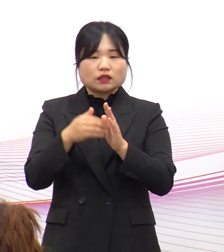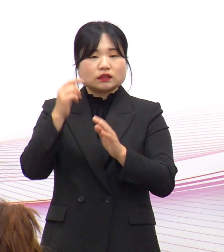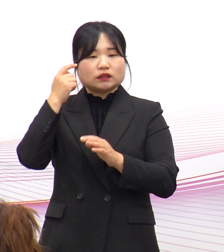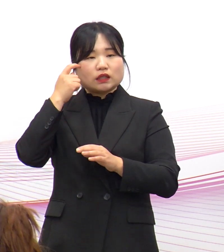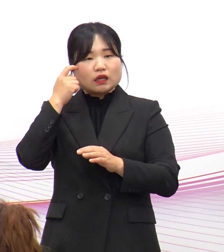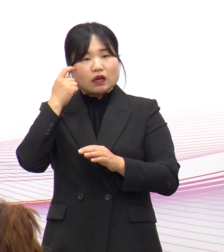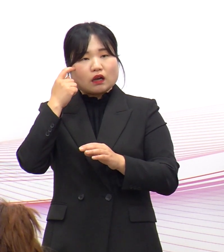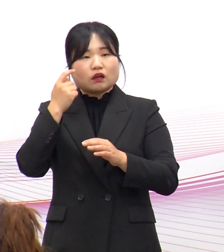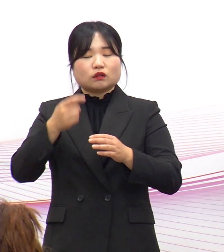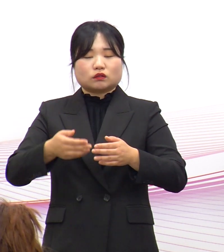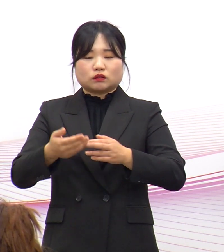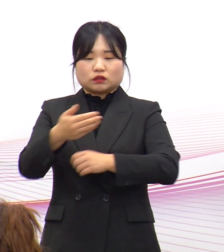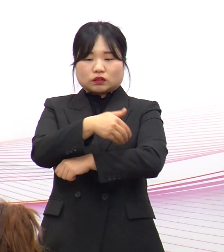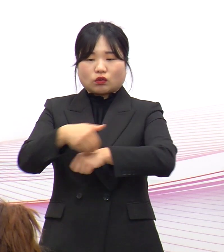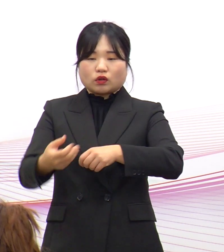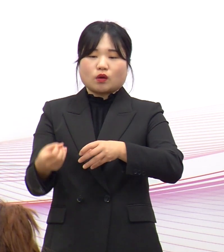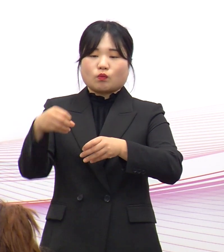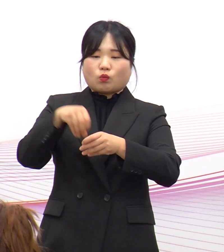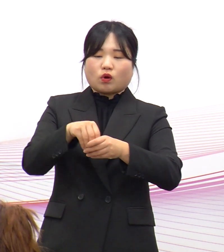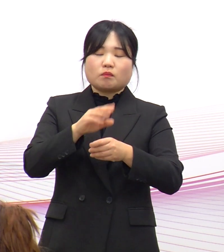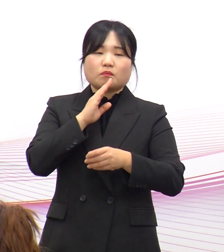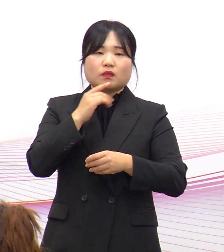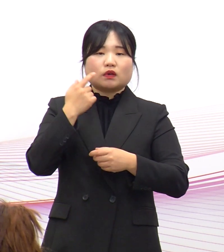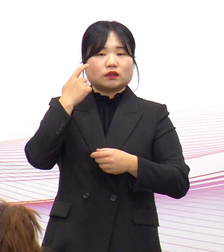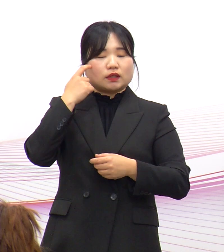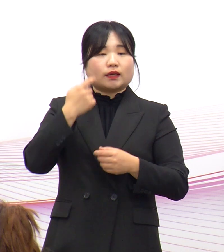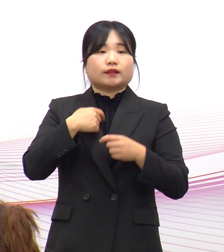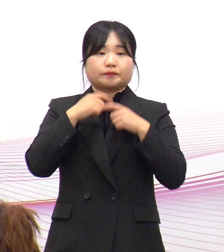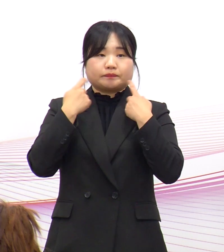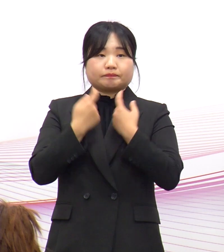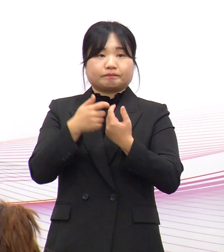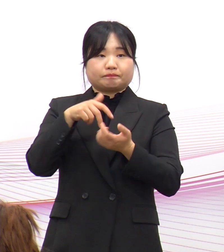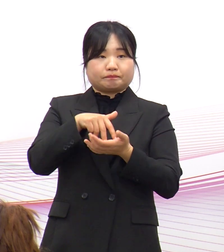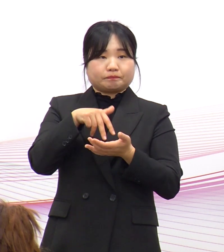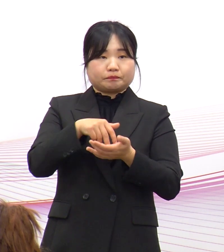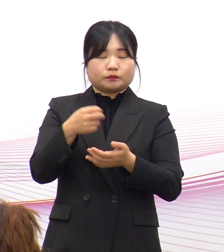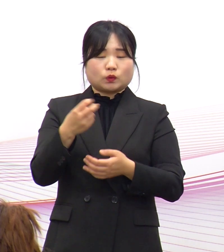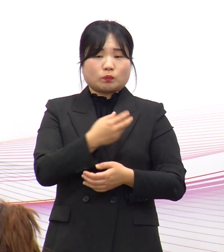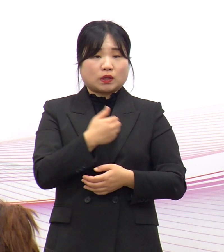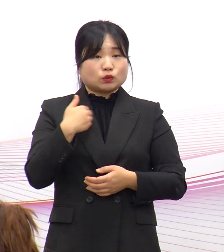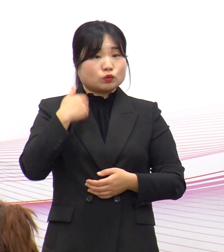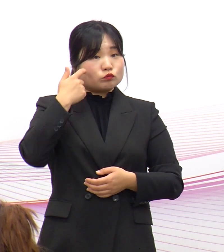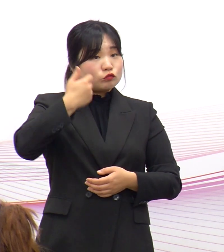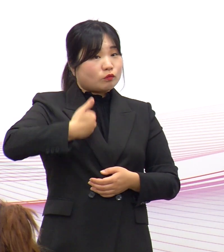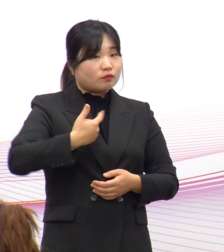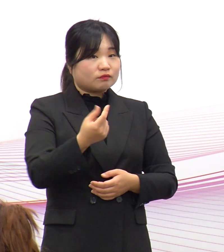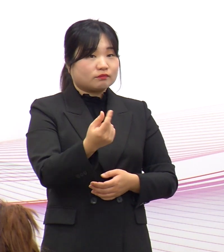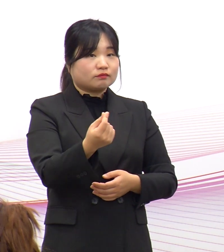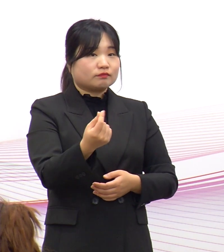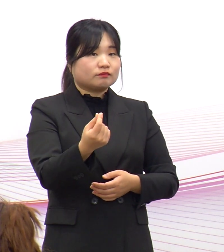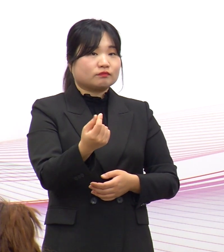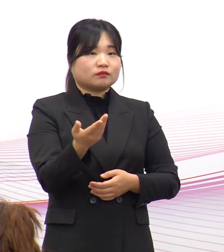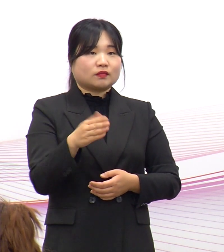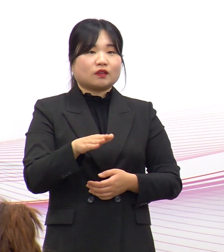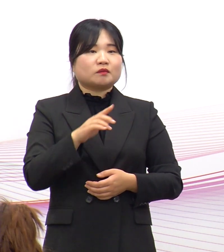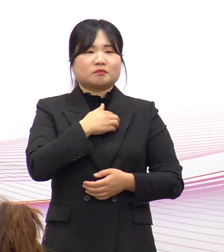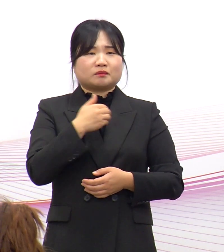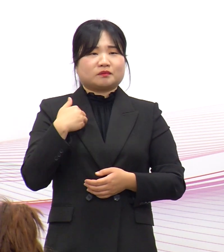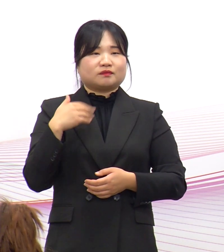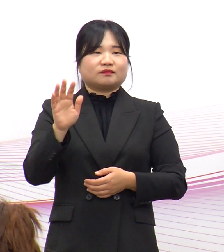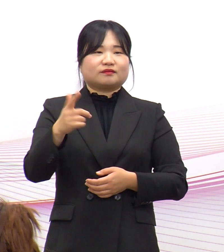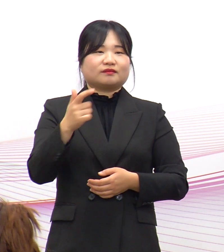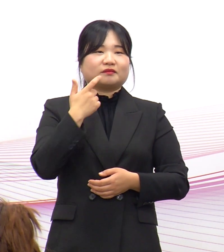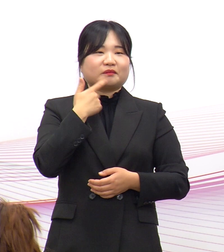조명까지 설계가 돼야 된다는 것이 저희 생각입니다. 그리고 만족하냐고 물어보셨는데 만족스럽지는